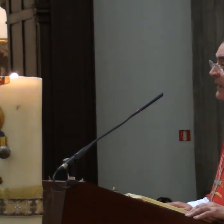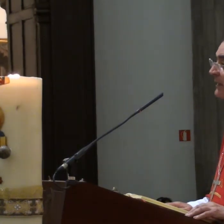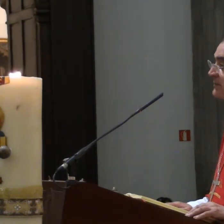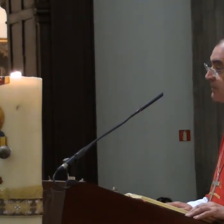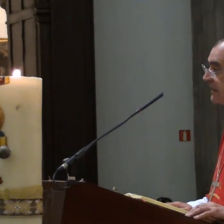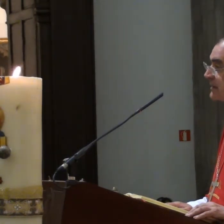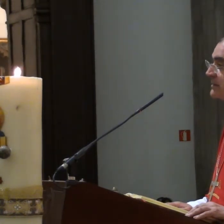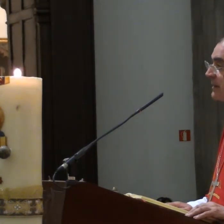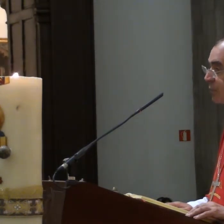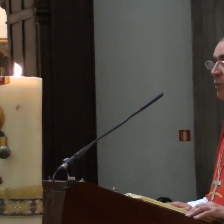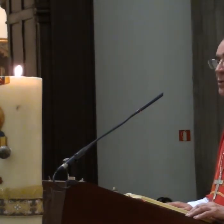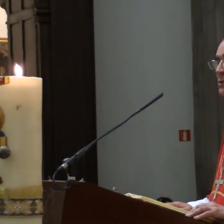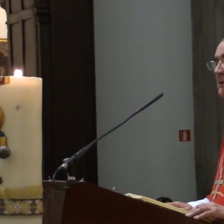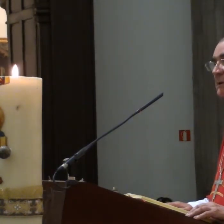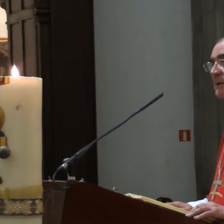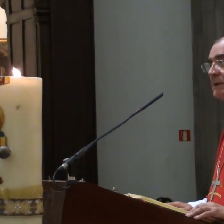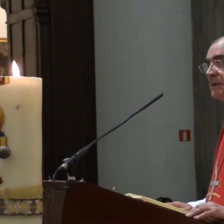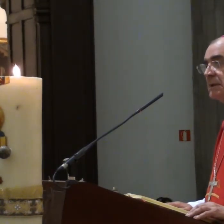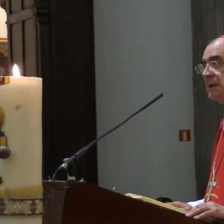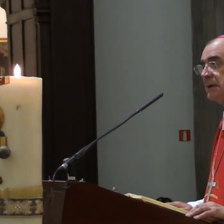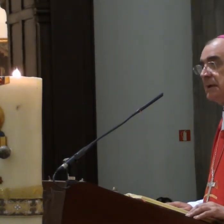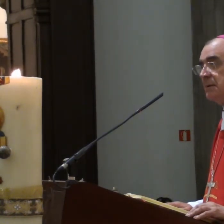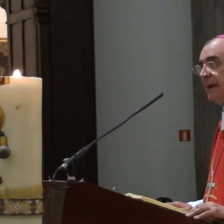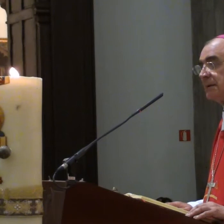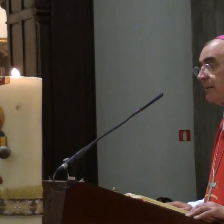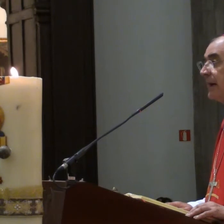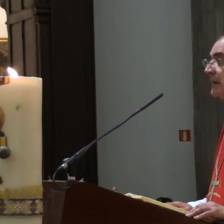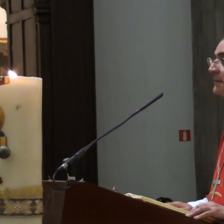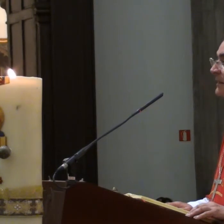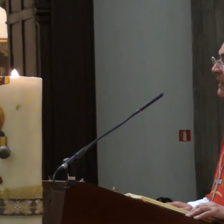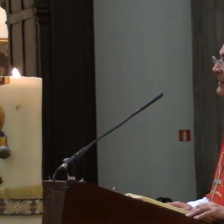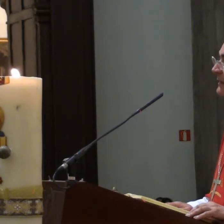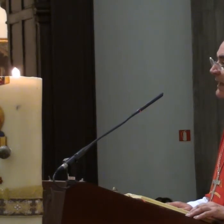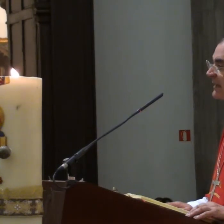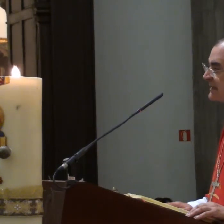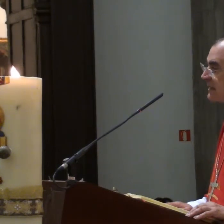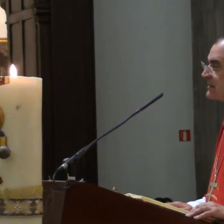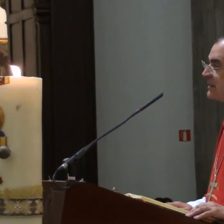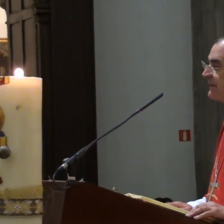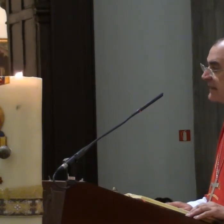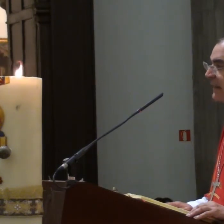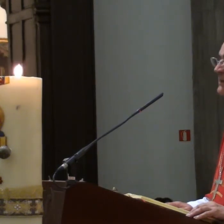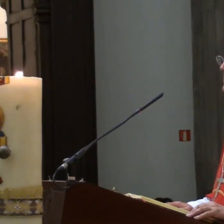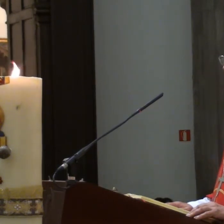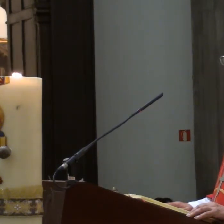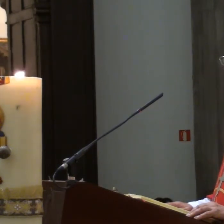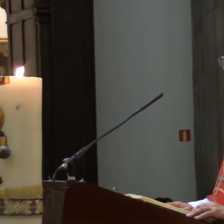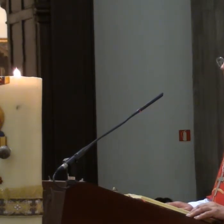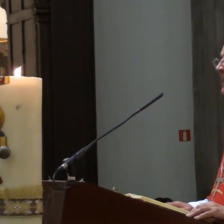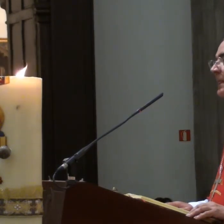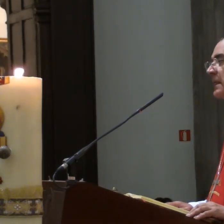dará espinas de arroces y para trabajar tendrá que cansarse